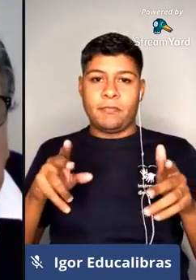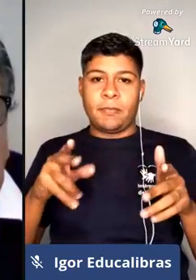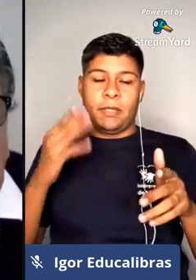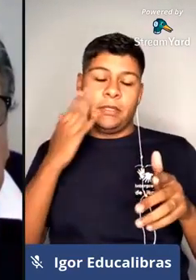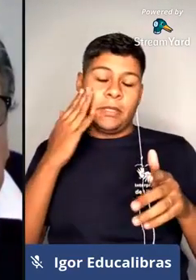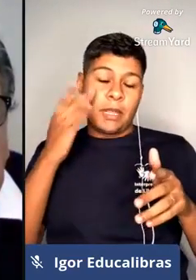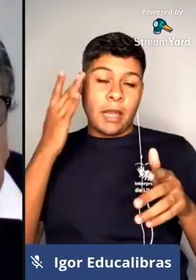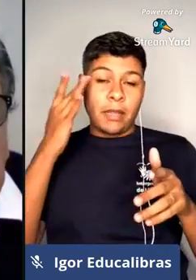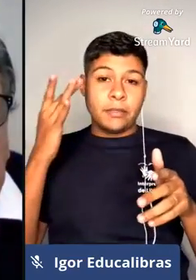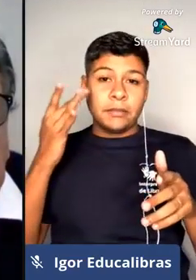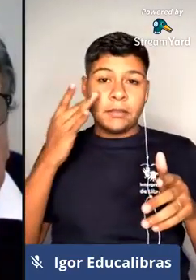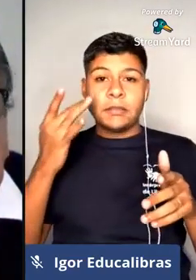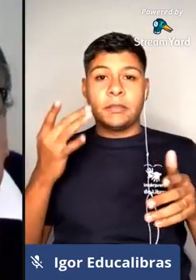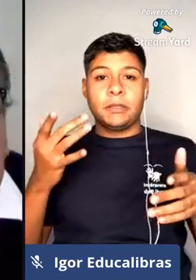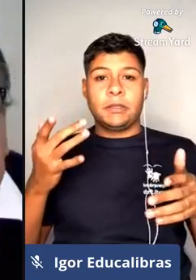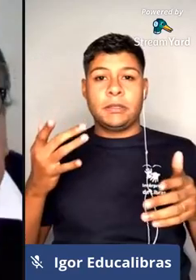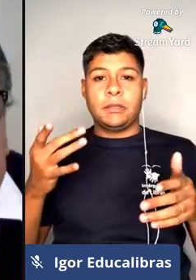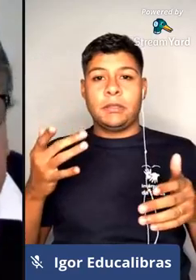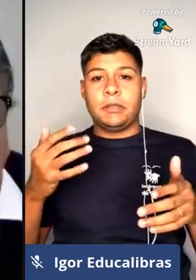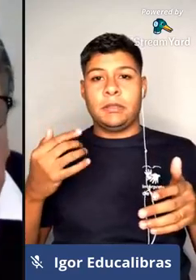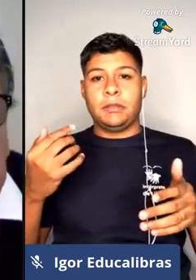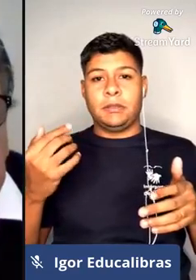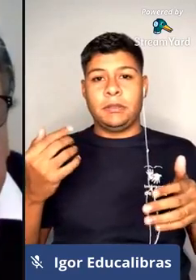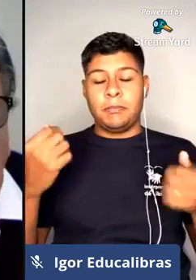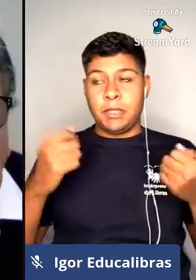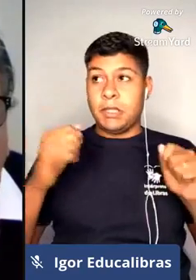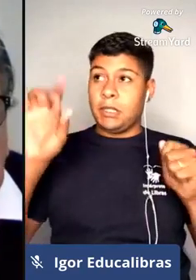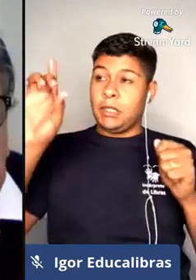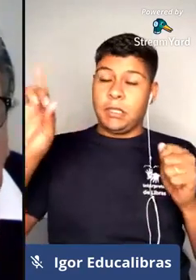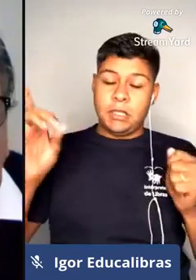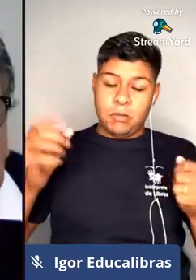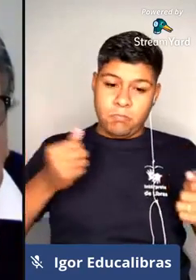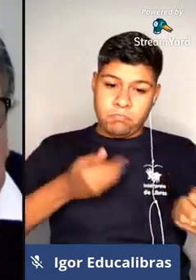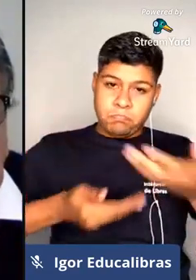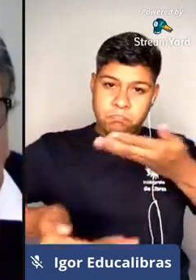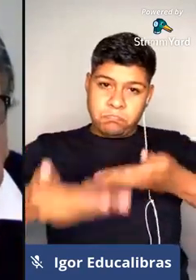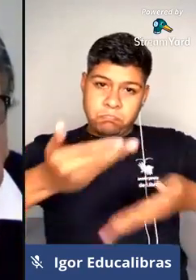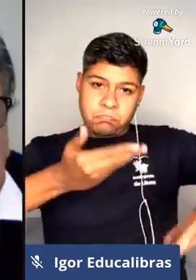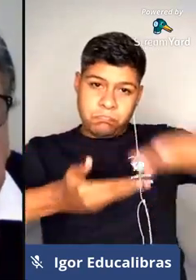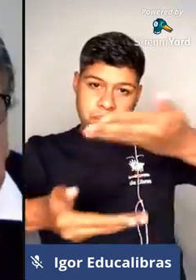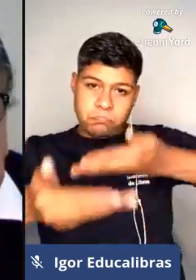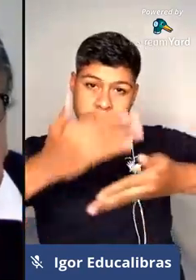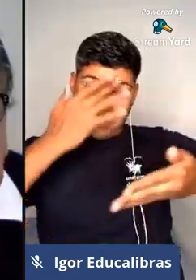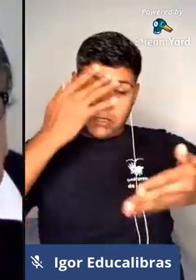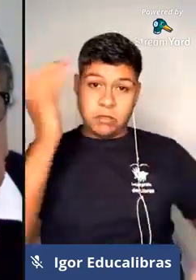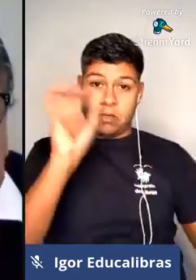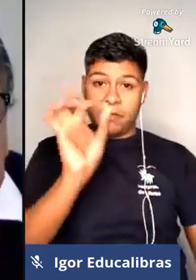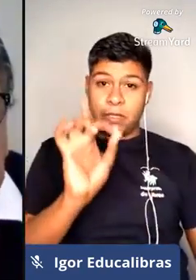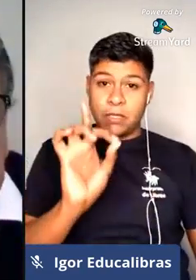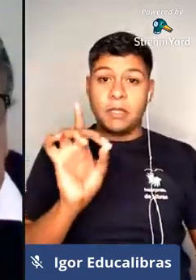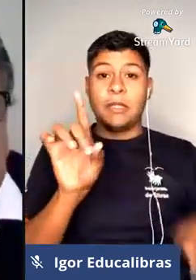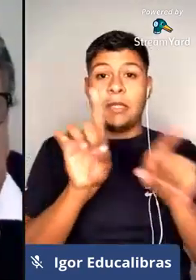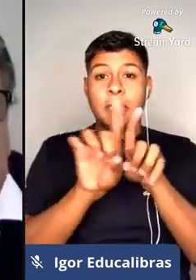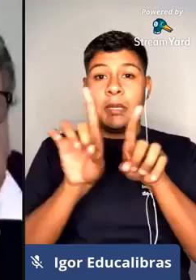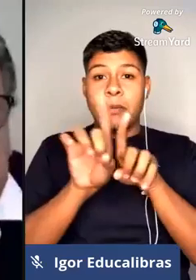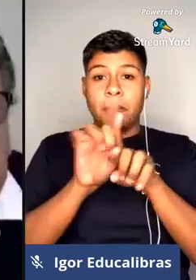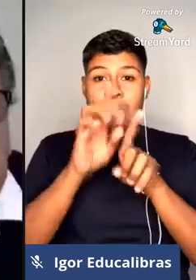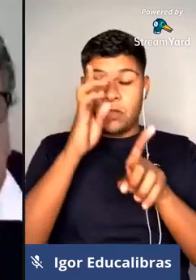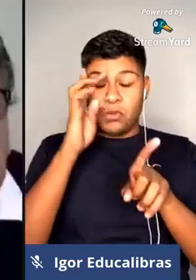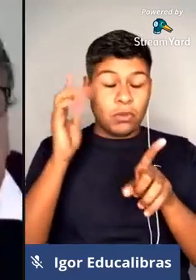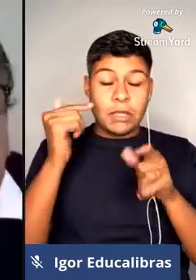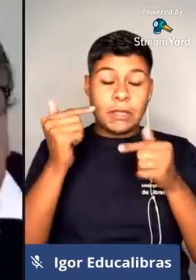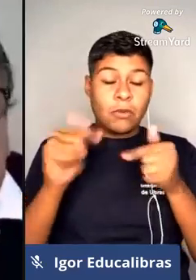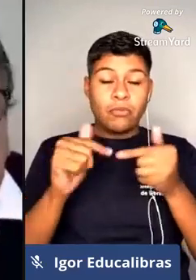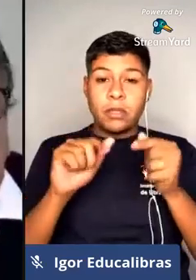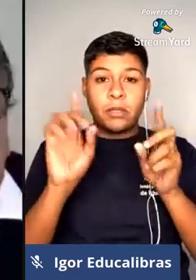Eu acho que a máxima, nada sobre nós sem nós, e eu coloco sem nós não só pessoas com deficiência, mas aqueles que também não têm